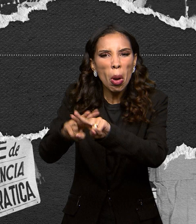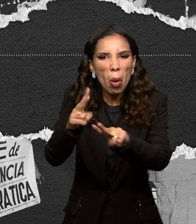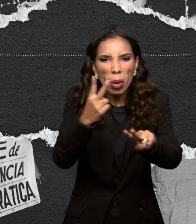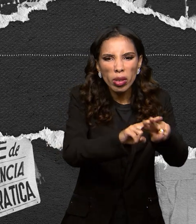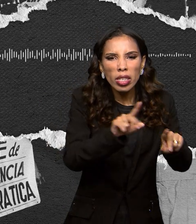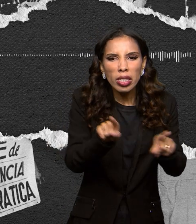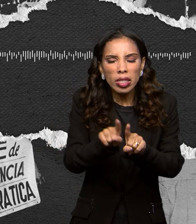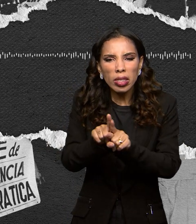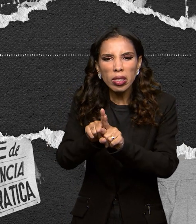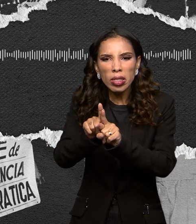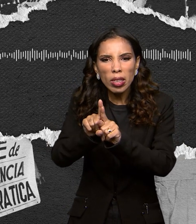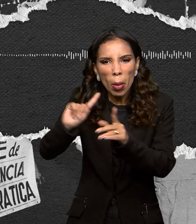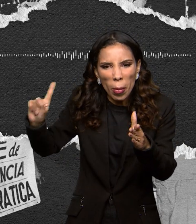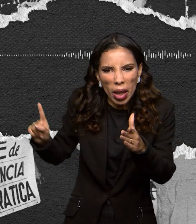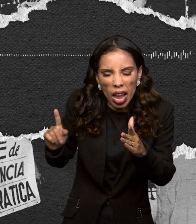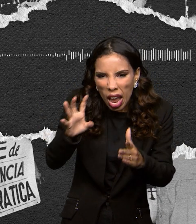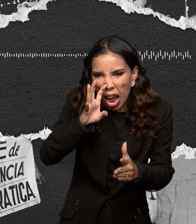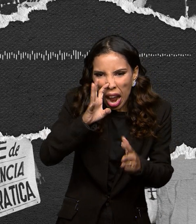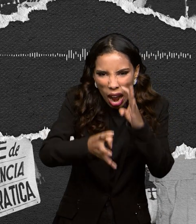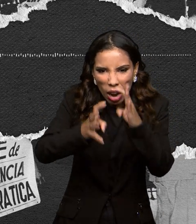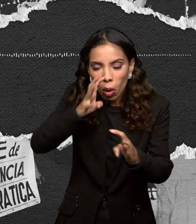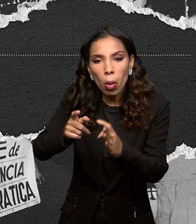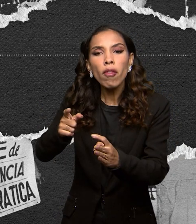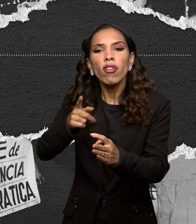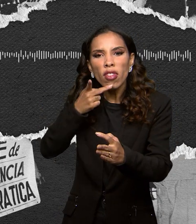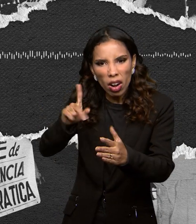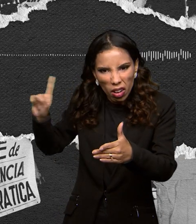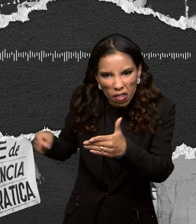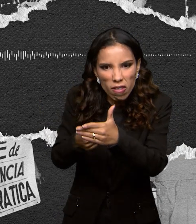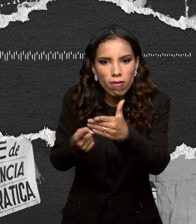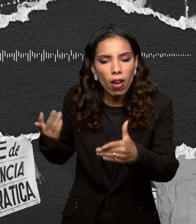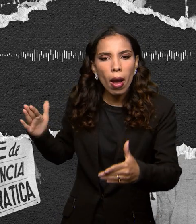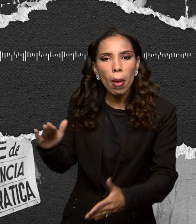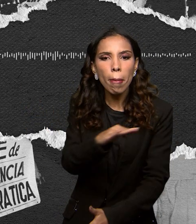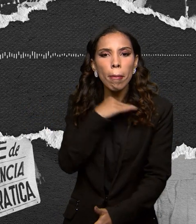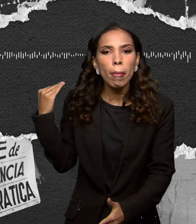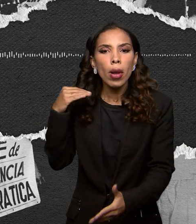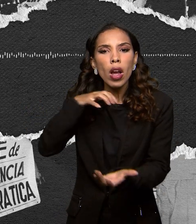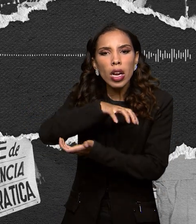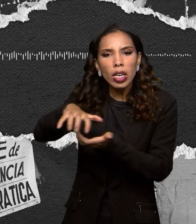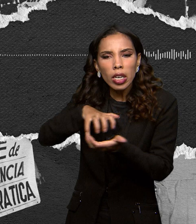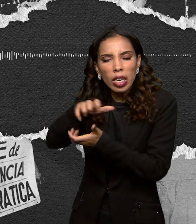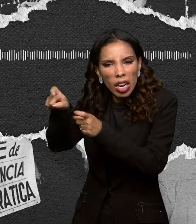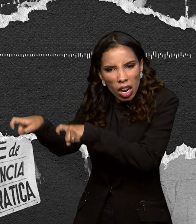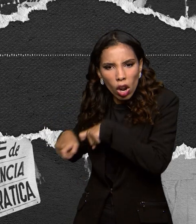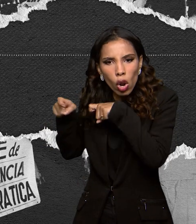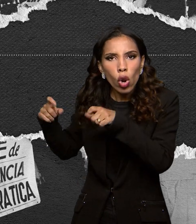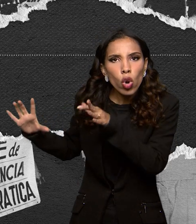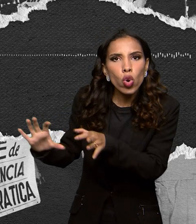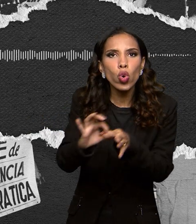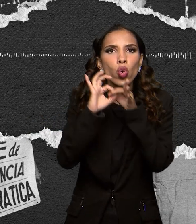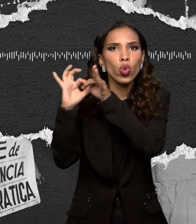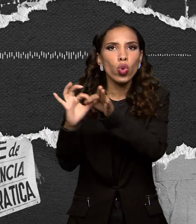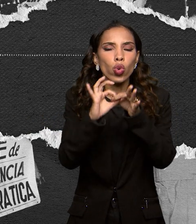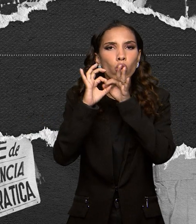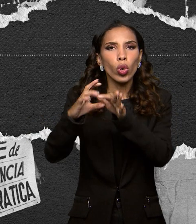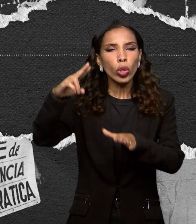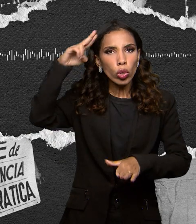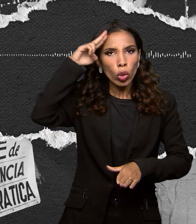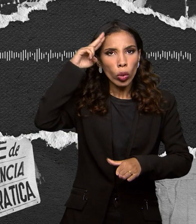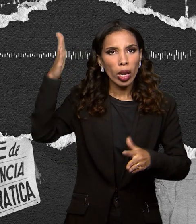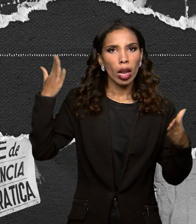morte. Companheiros trabalhadores da cidade e do campo, em greve mantenhamos-nos unidos com os soldados,